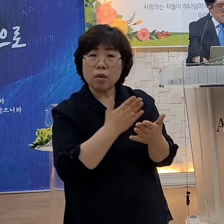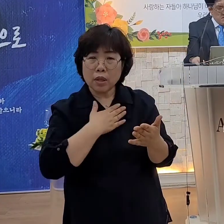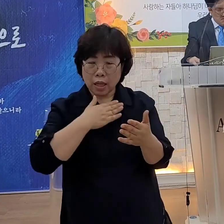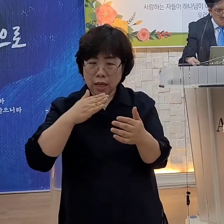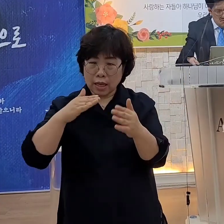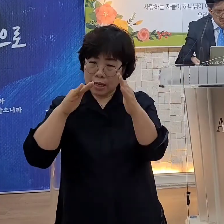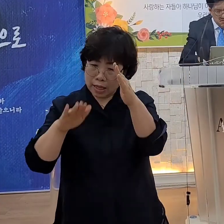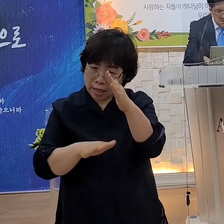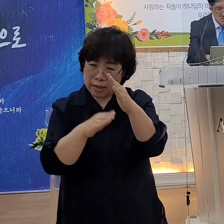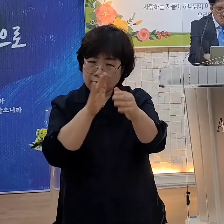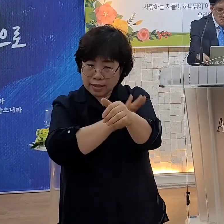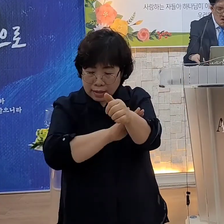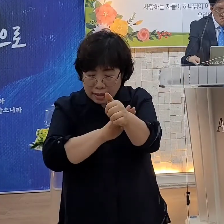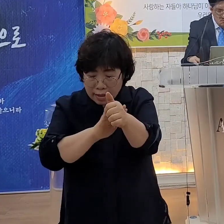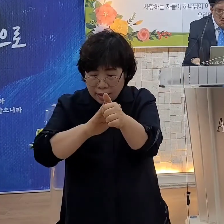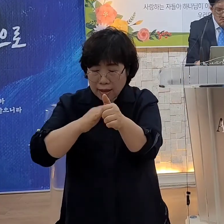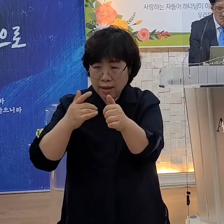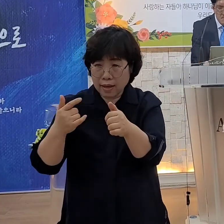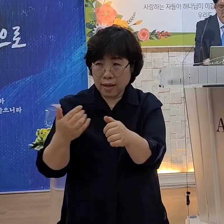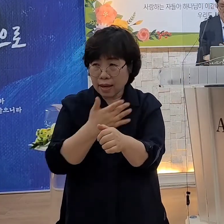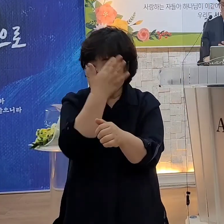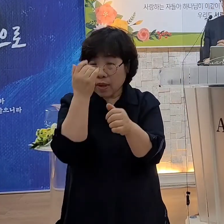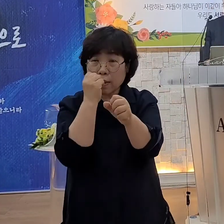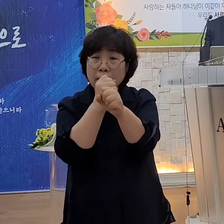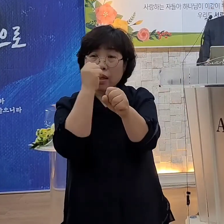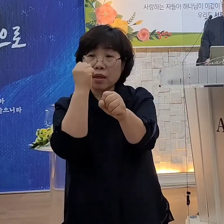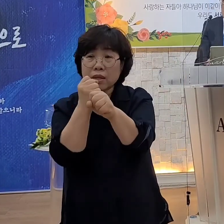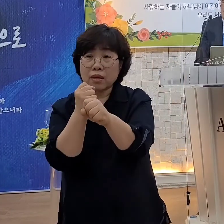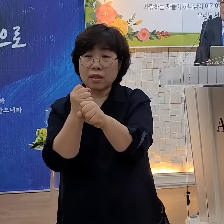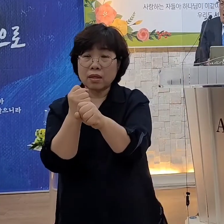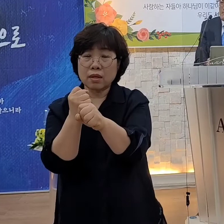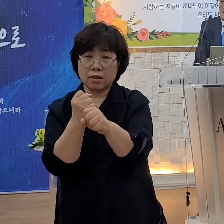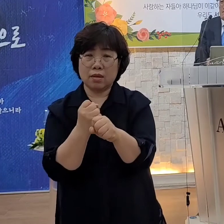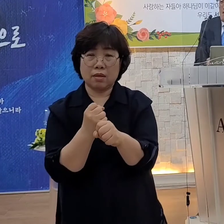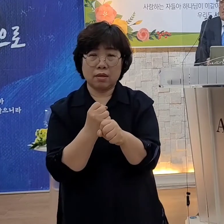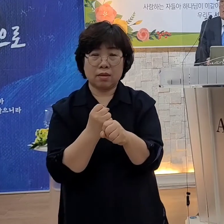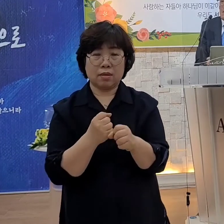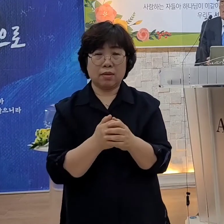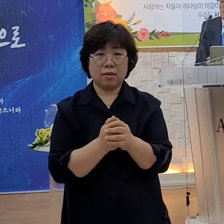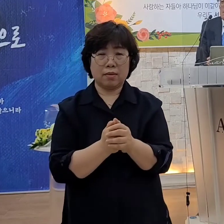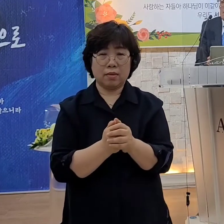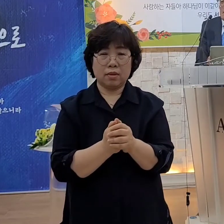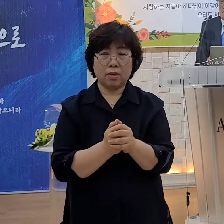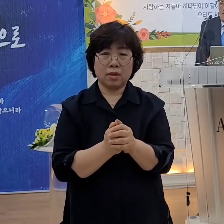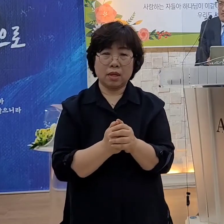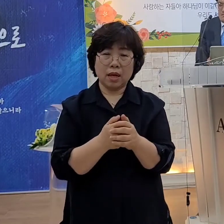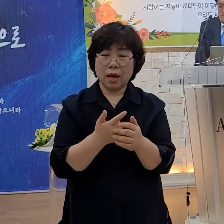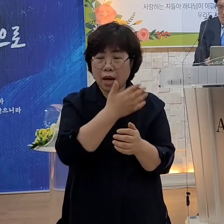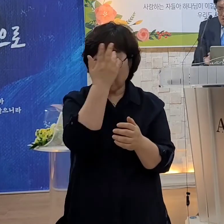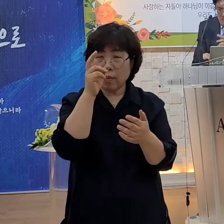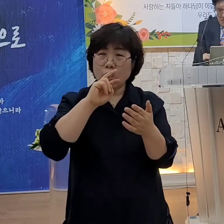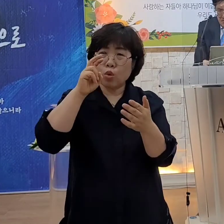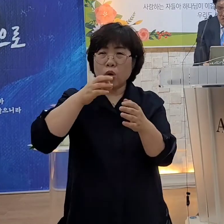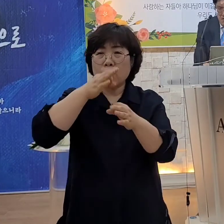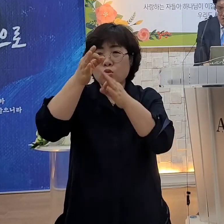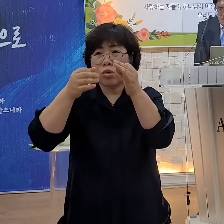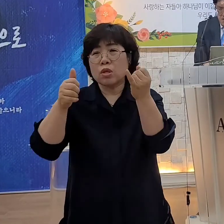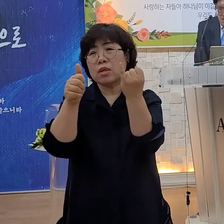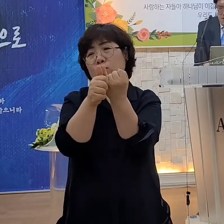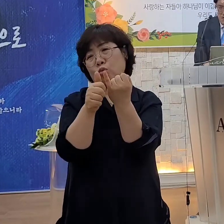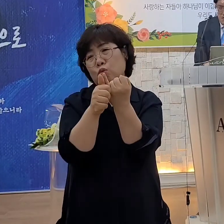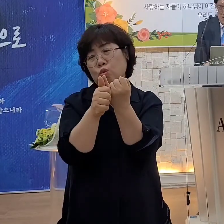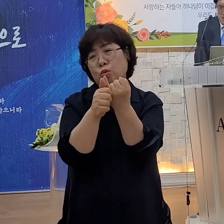환경을 잘 가꾸어 가고 이렇게 잘 아름다운 화성을 내는 그런 과정으로 만들어